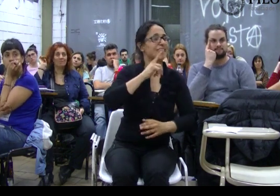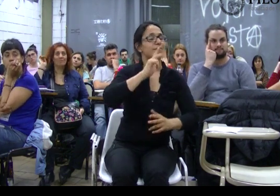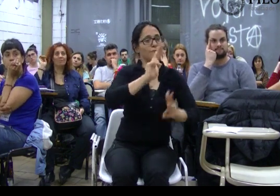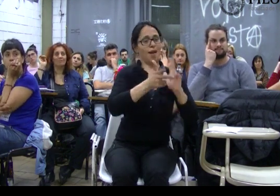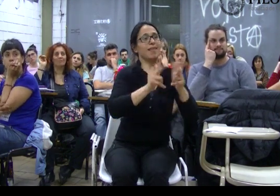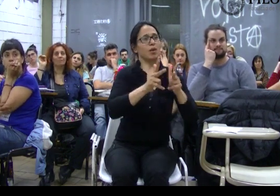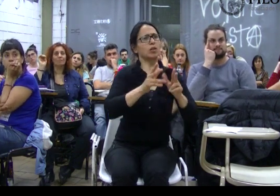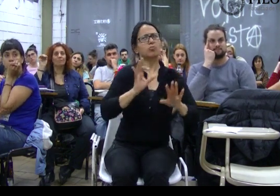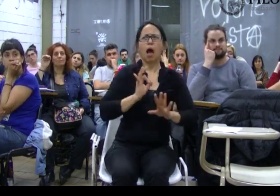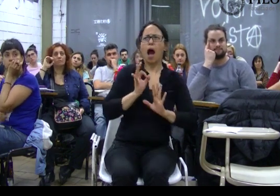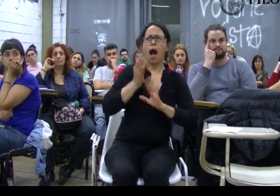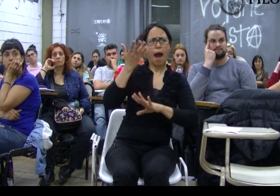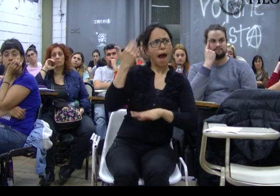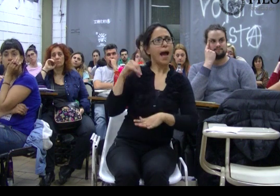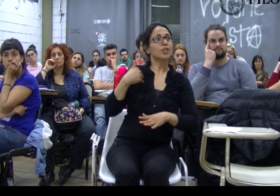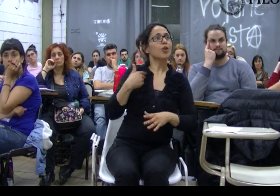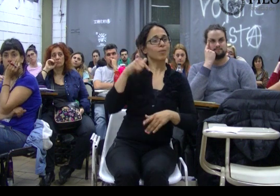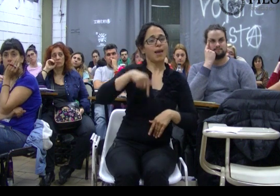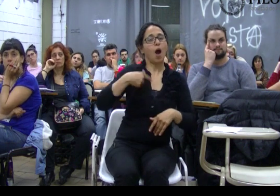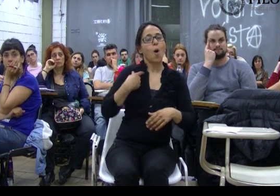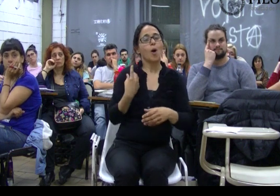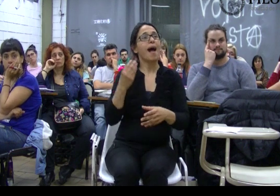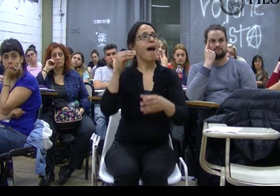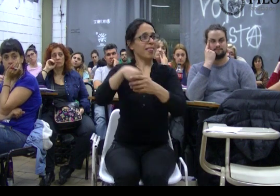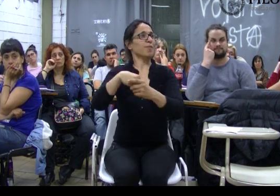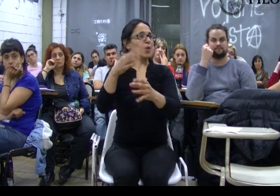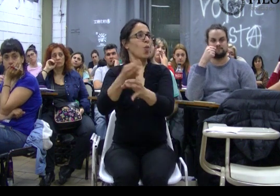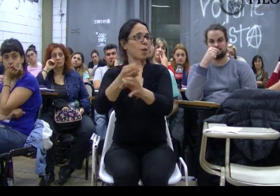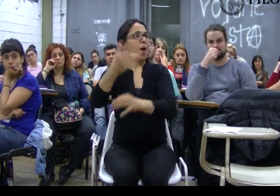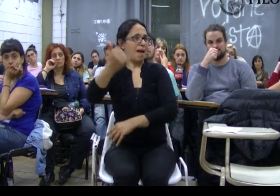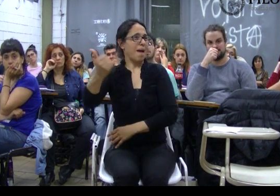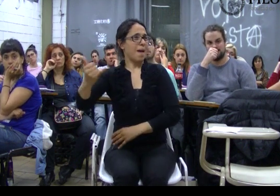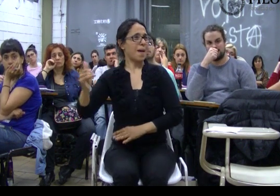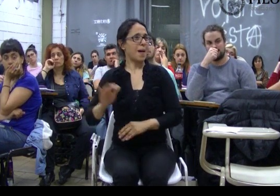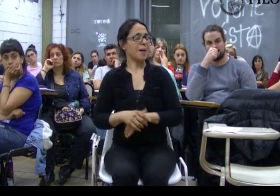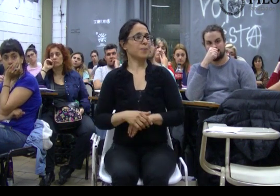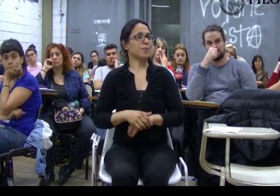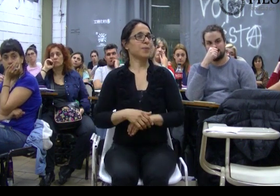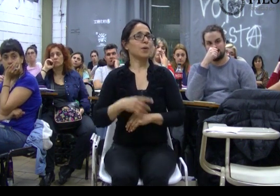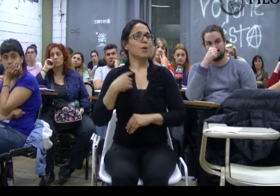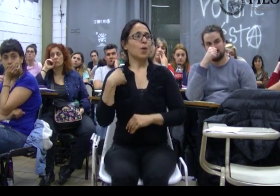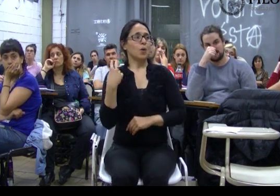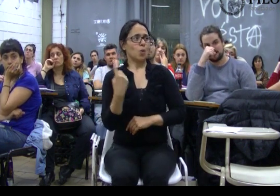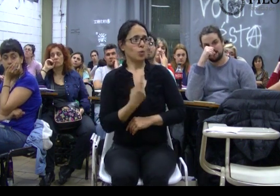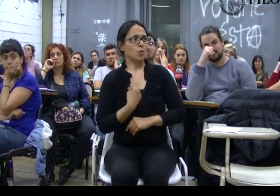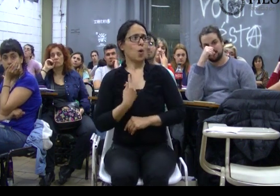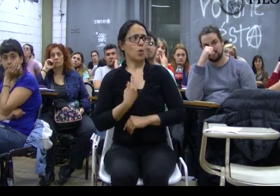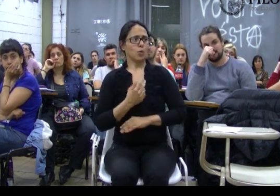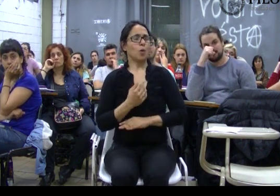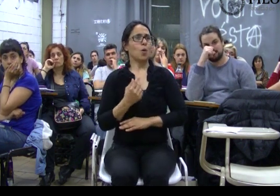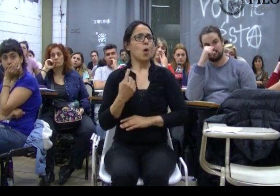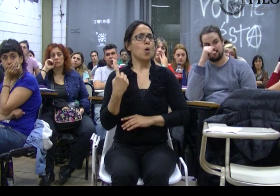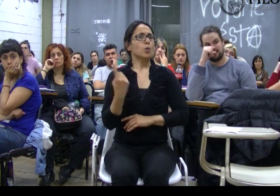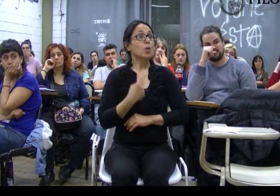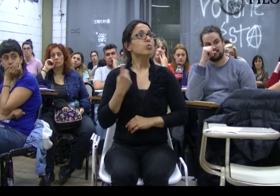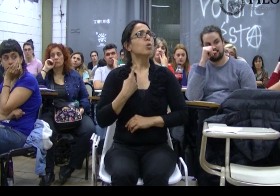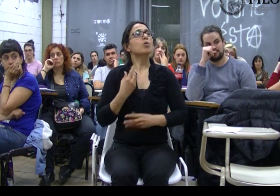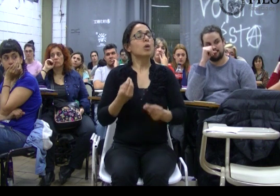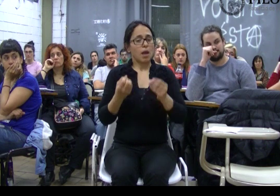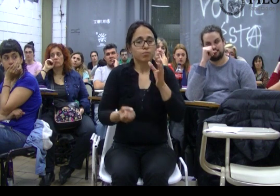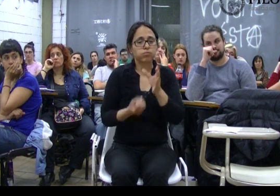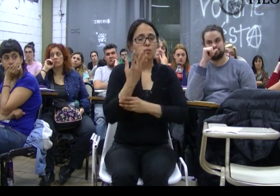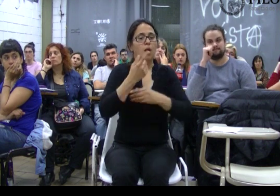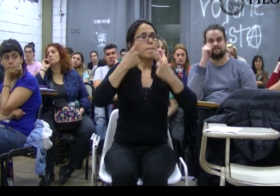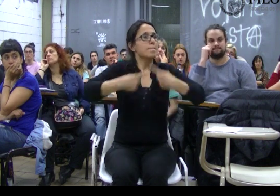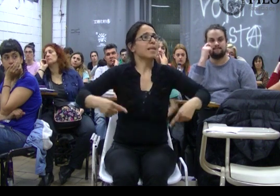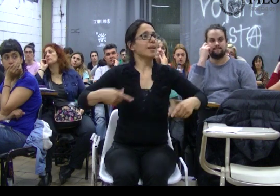desarrollamos hace algunos años y que se usa en las escuelas. Nosotros lo que hacemos es elaborar materiales educativos, materiales